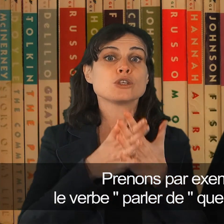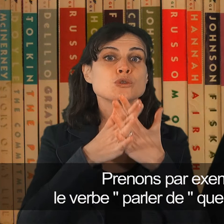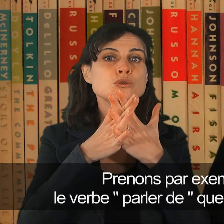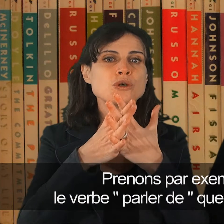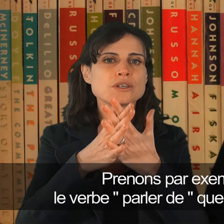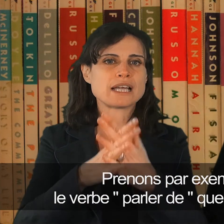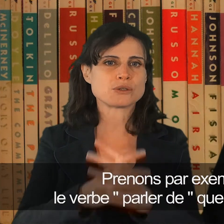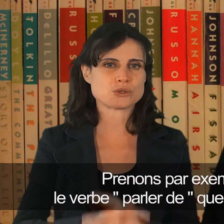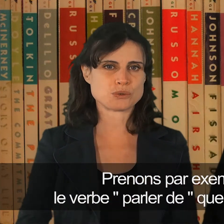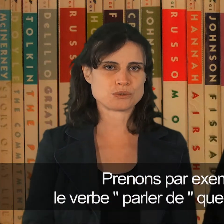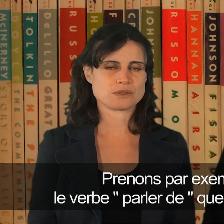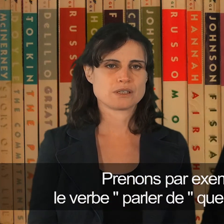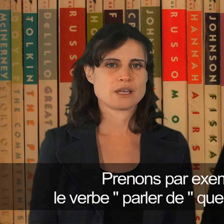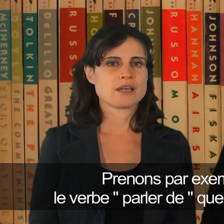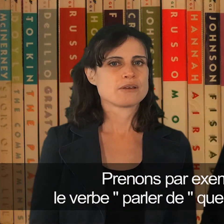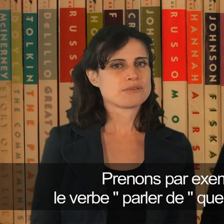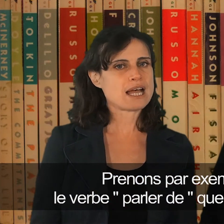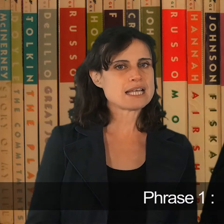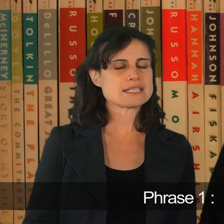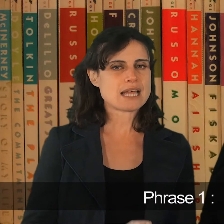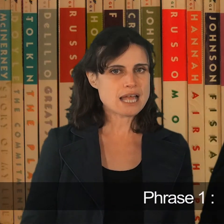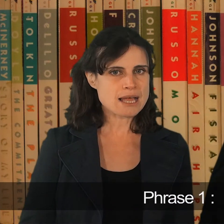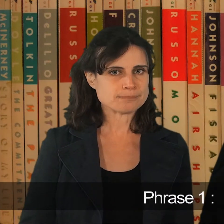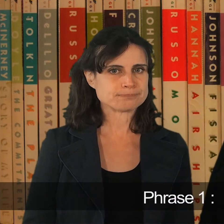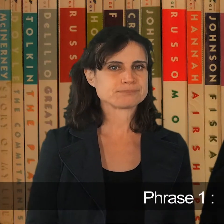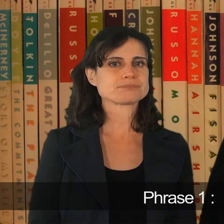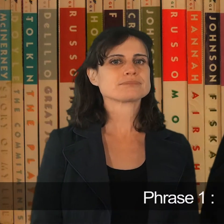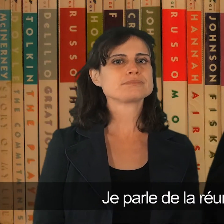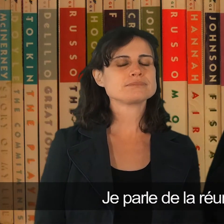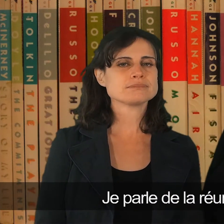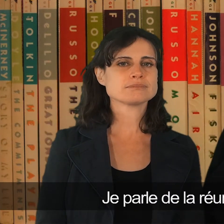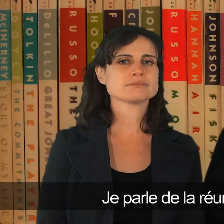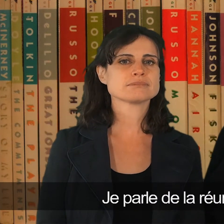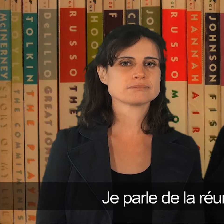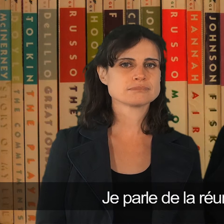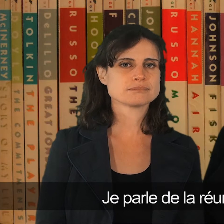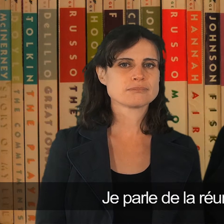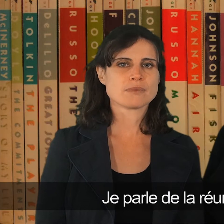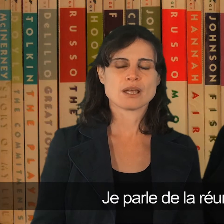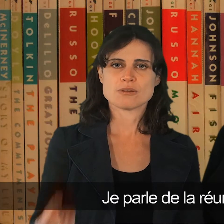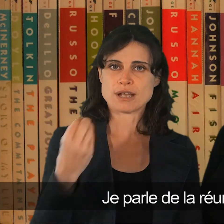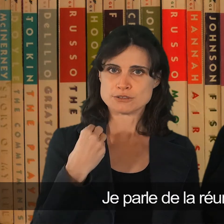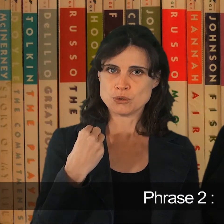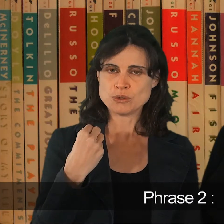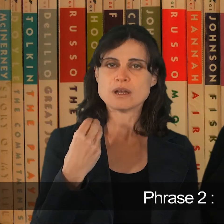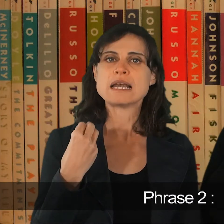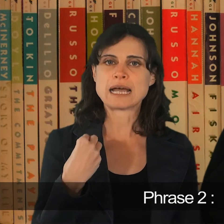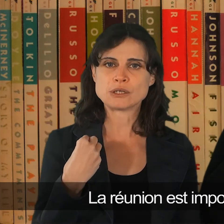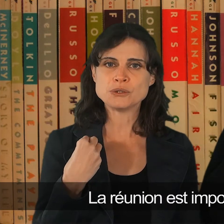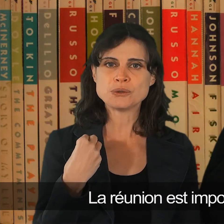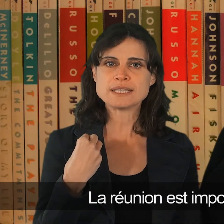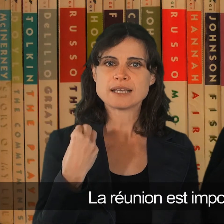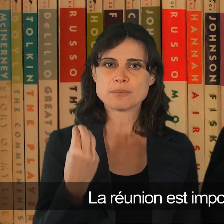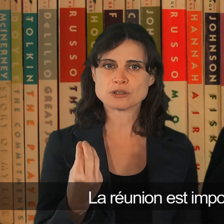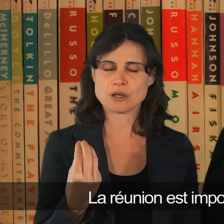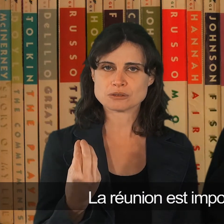parler de quelque chose. Phrase 1. Je parle de la réunion. Phrase 2. La